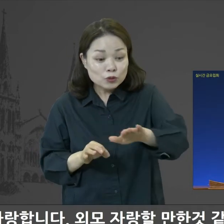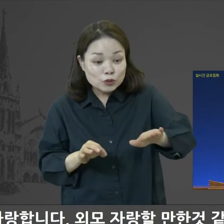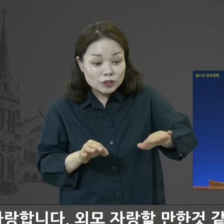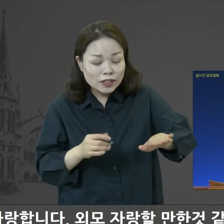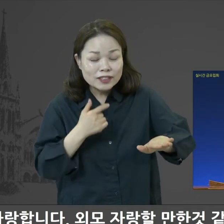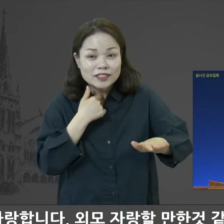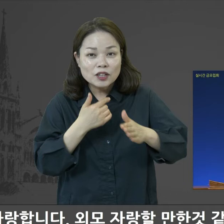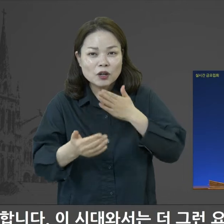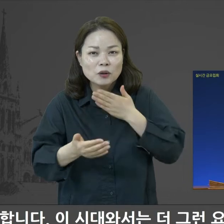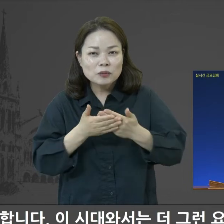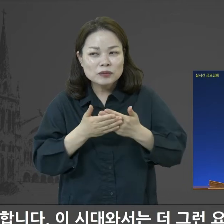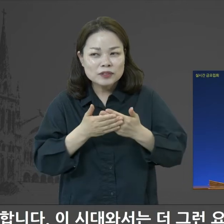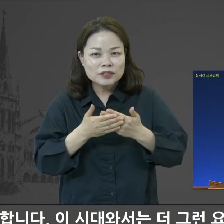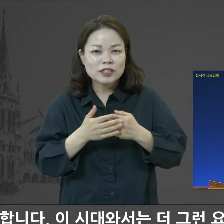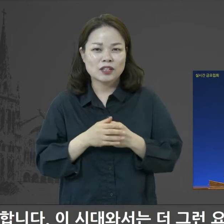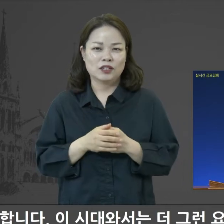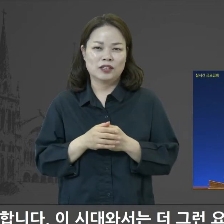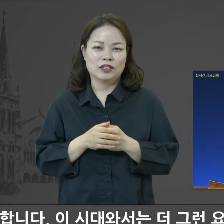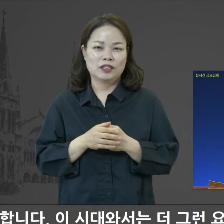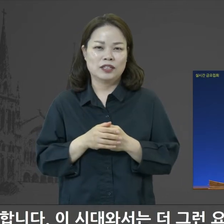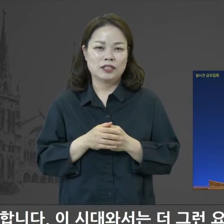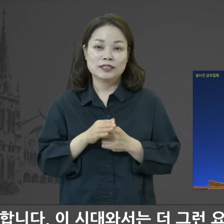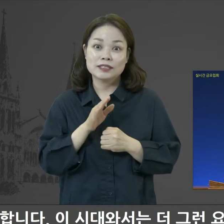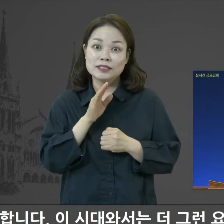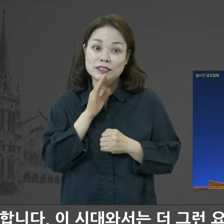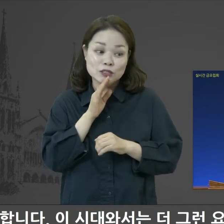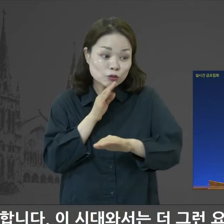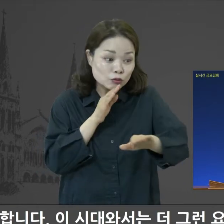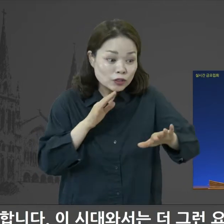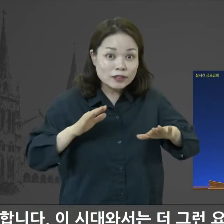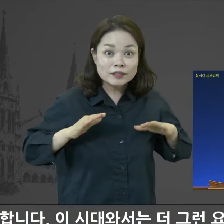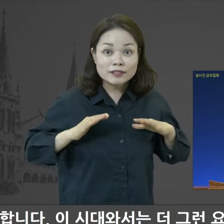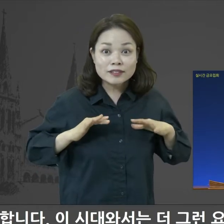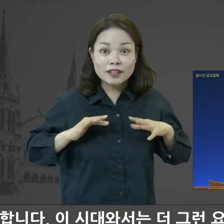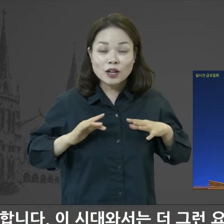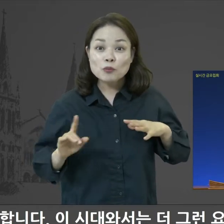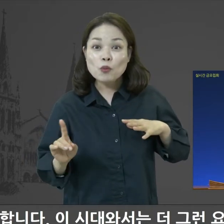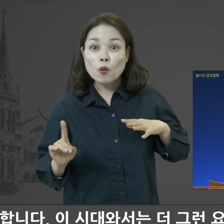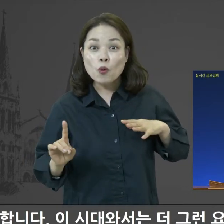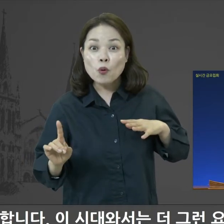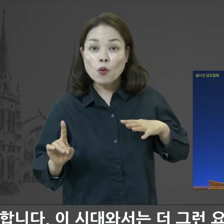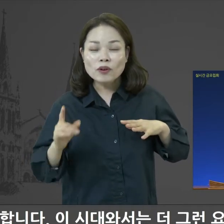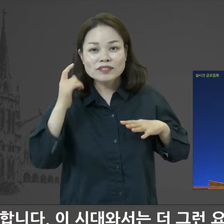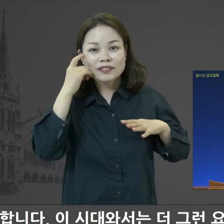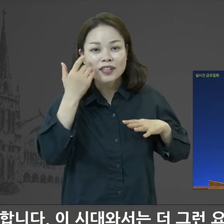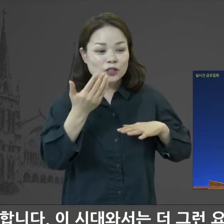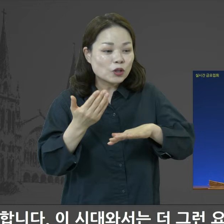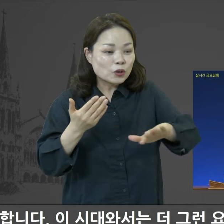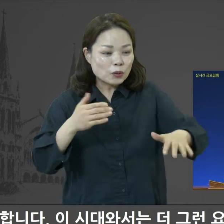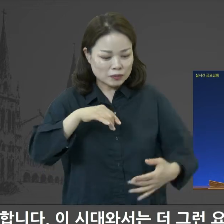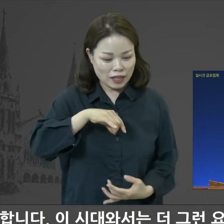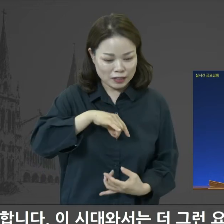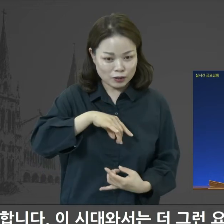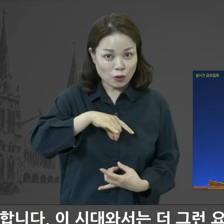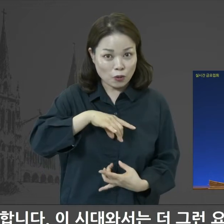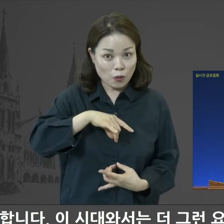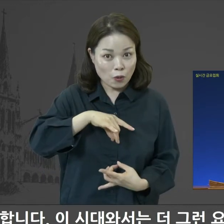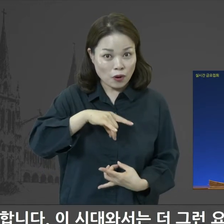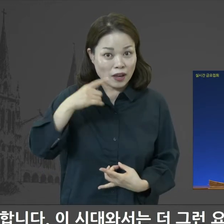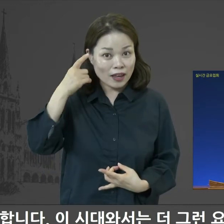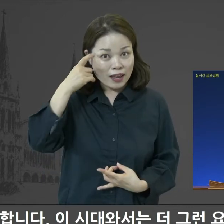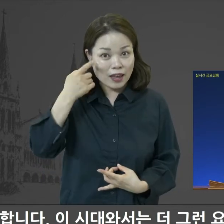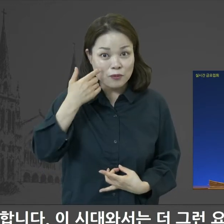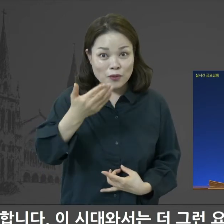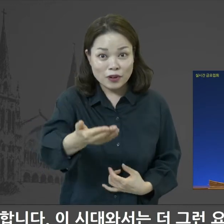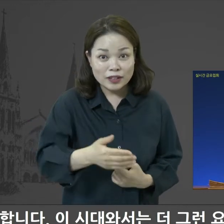것은 경험적으로 아는데, 그러면 진짜 우리가 자랑해야 될 것은 무엇이라고 생각하십니까? 여러분 속으로 답을 한번 해보시기